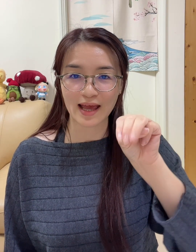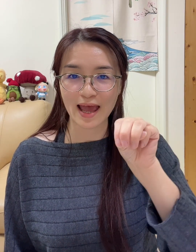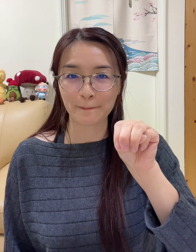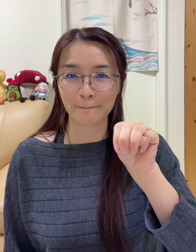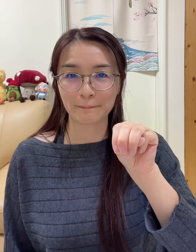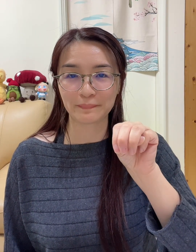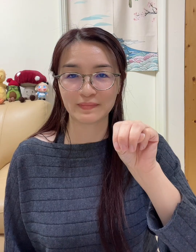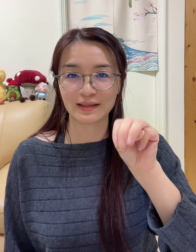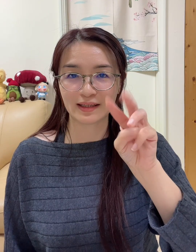M